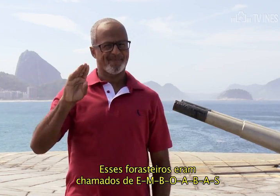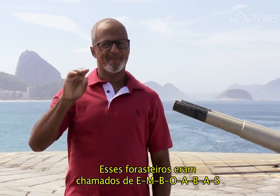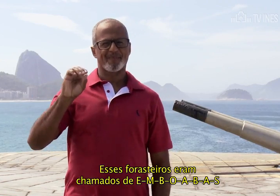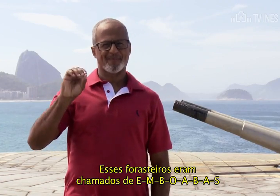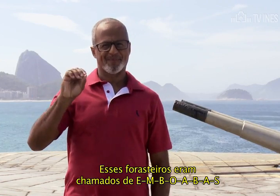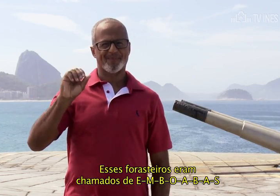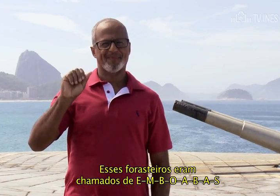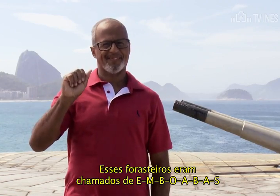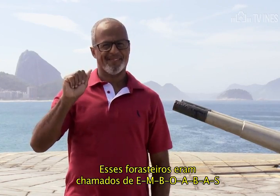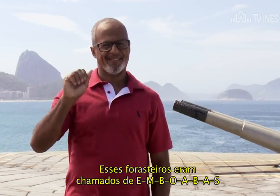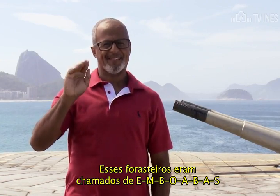emboabas.